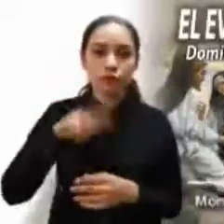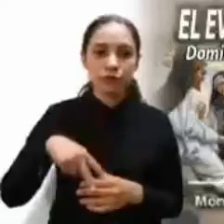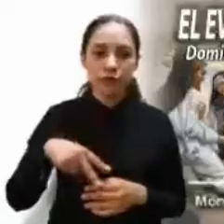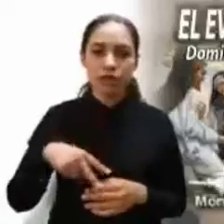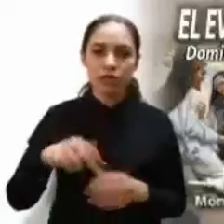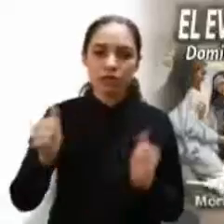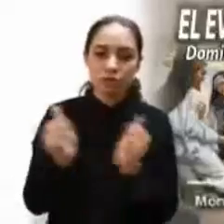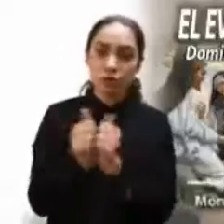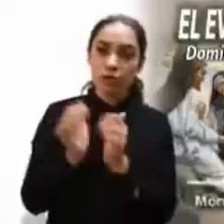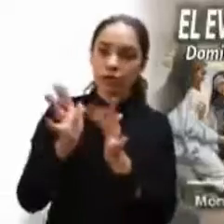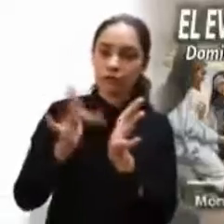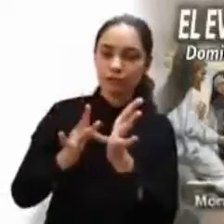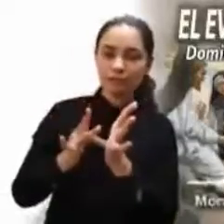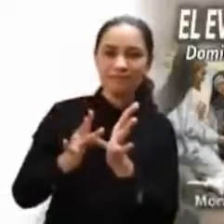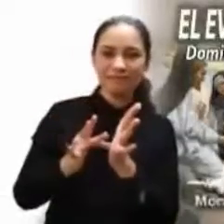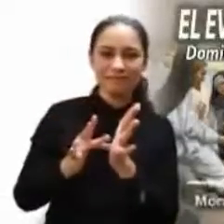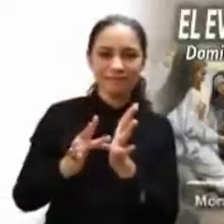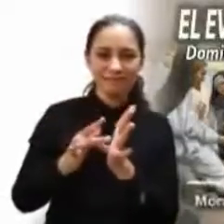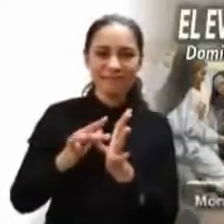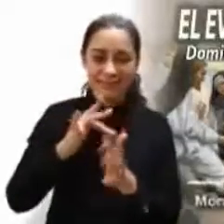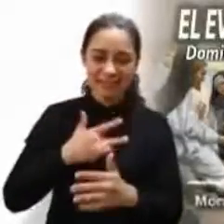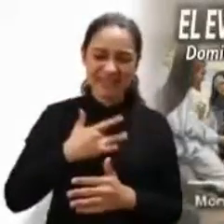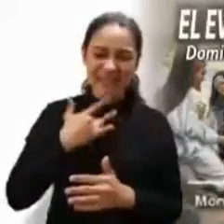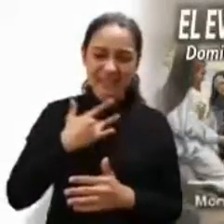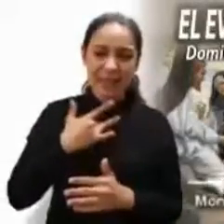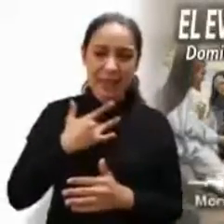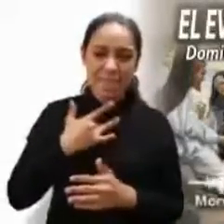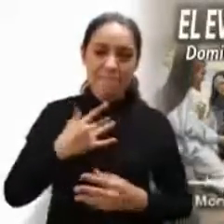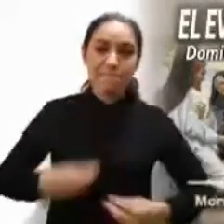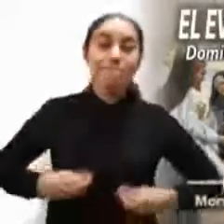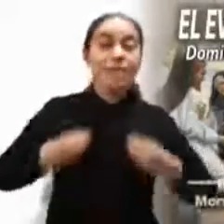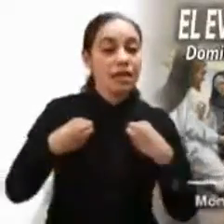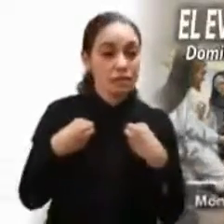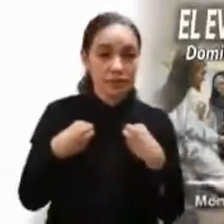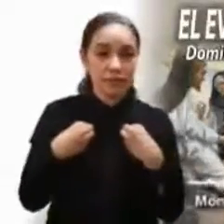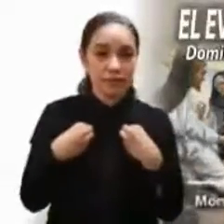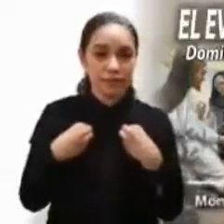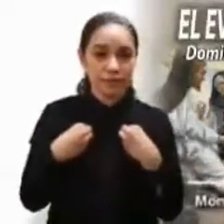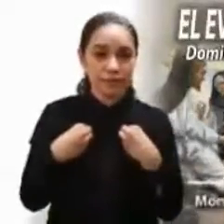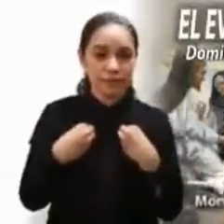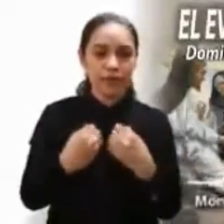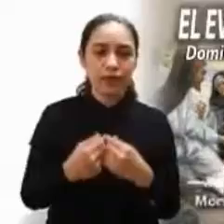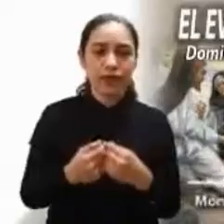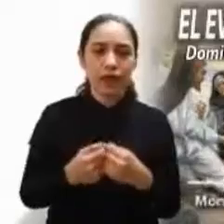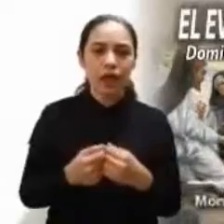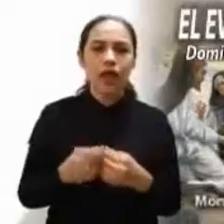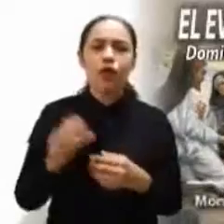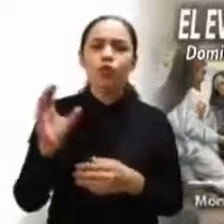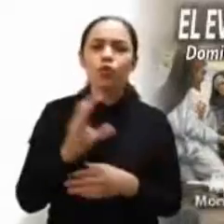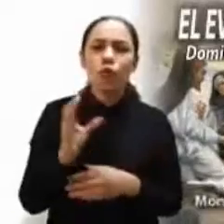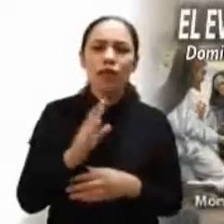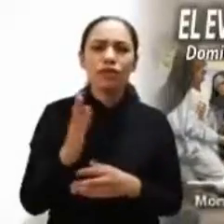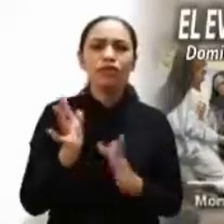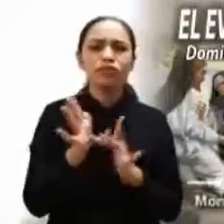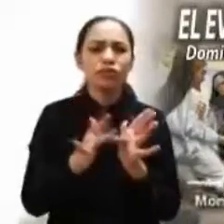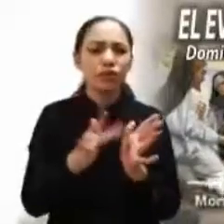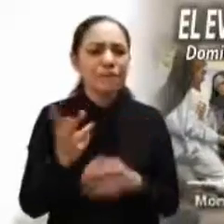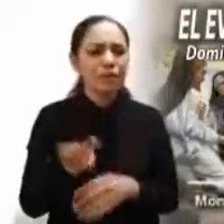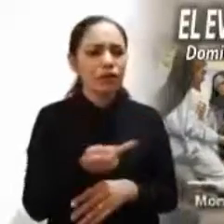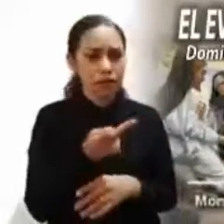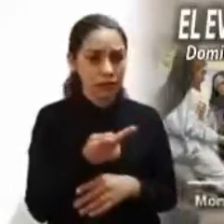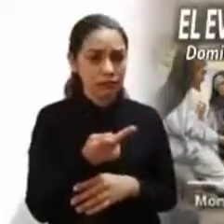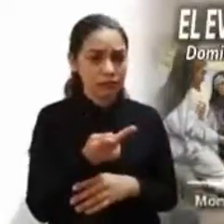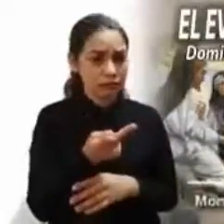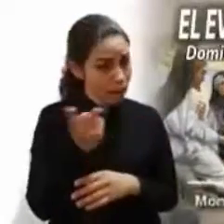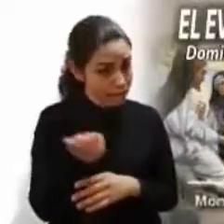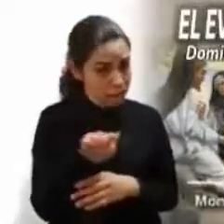vive. Quede en nuestro corazón para responder de corazón la pregunta de Jesús: ¿y